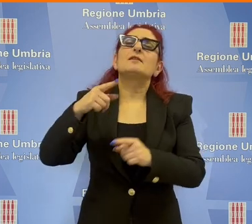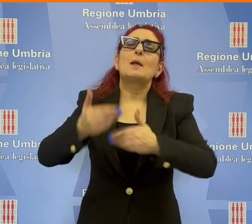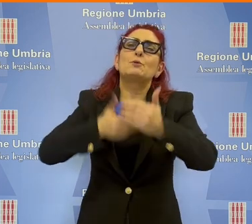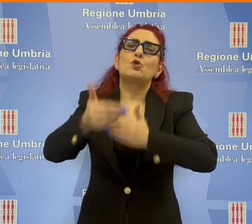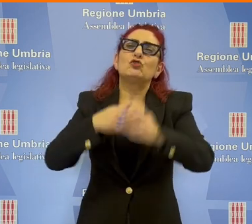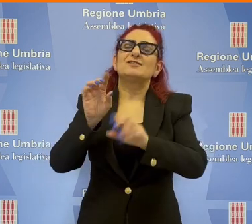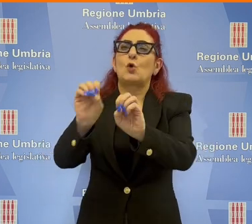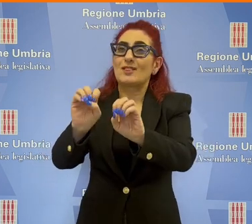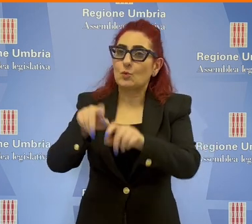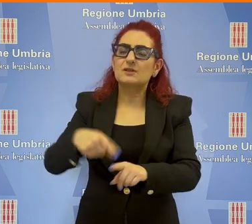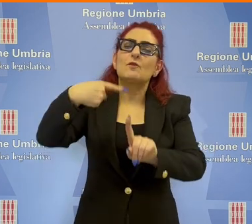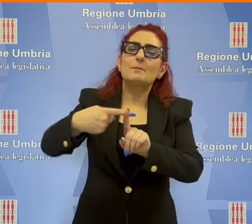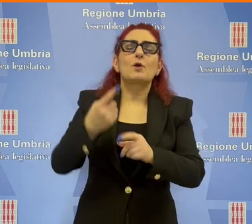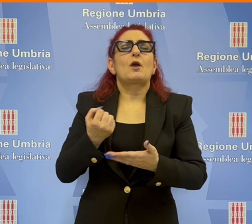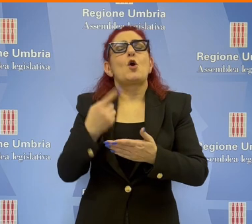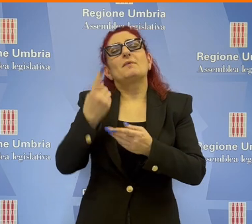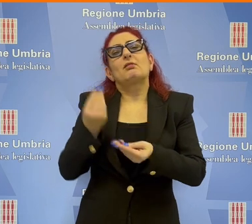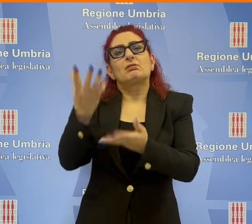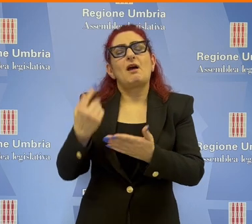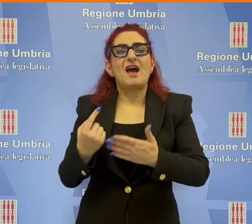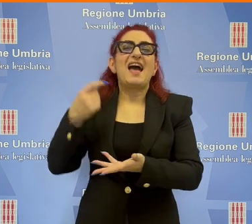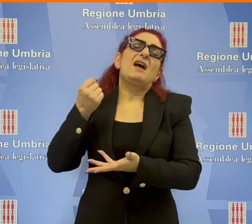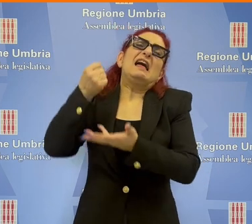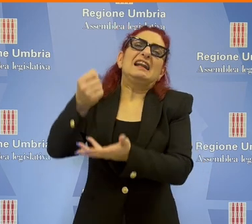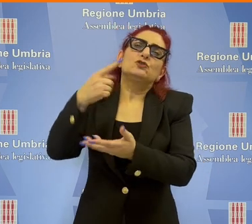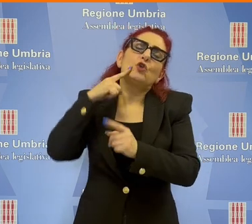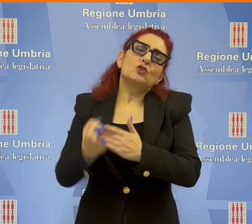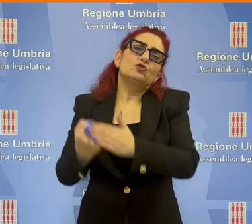nel processo educativo, fornendo loro le risorse